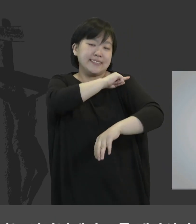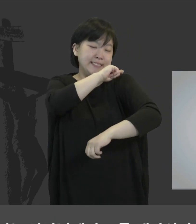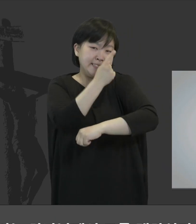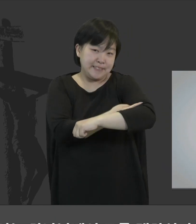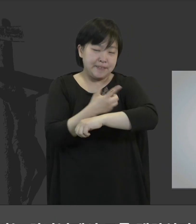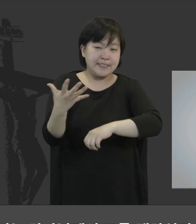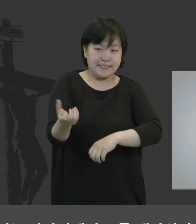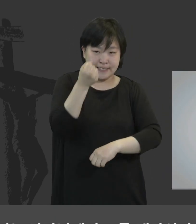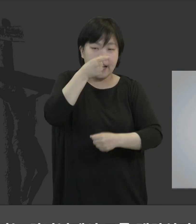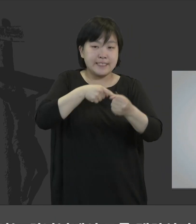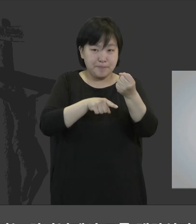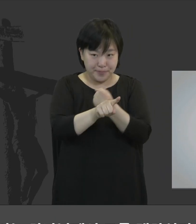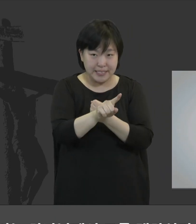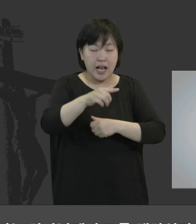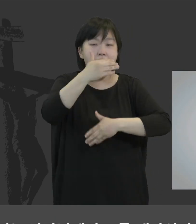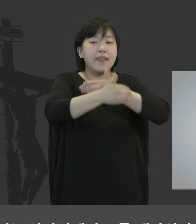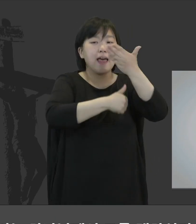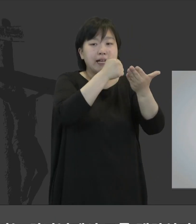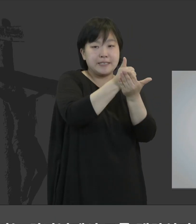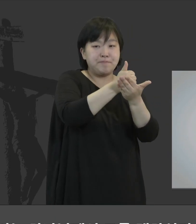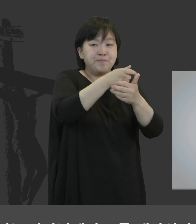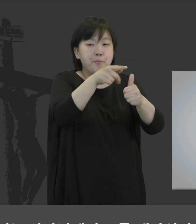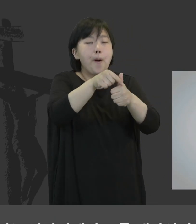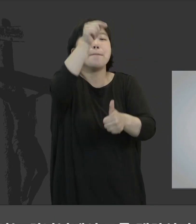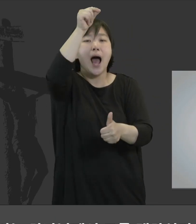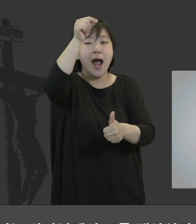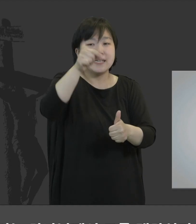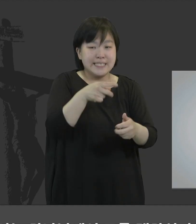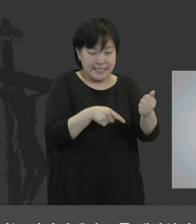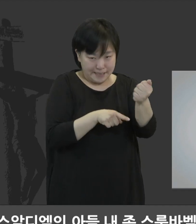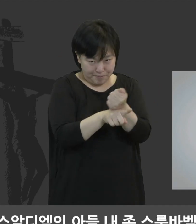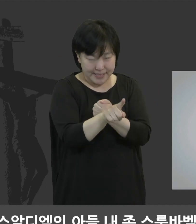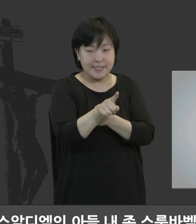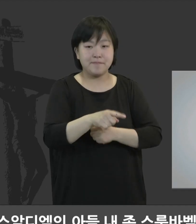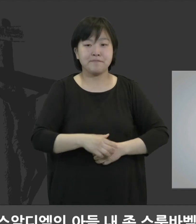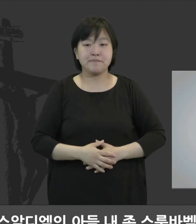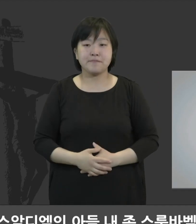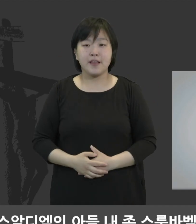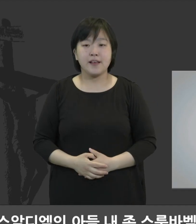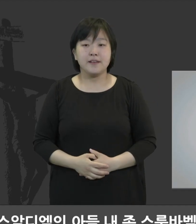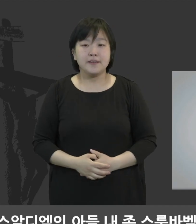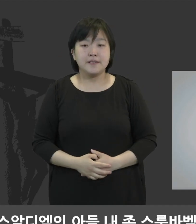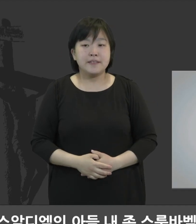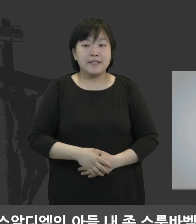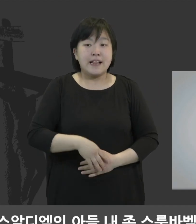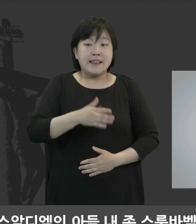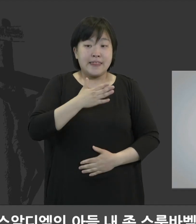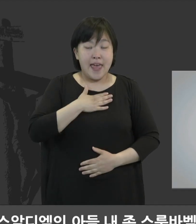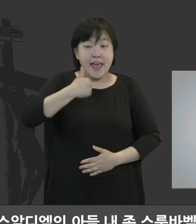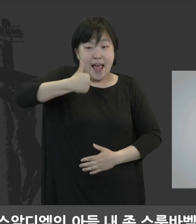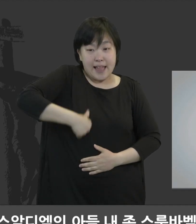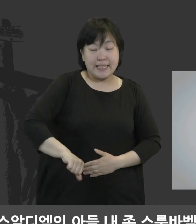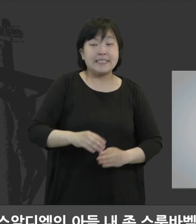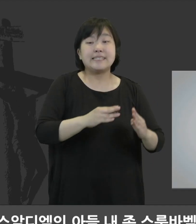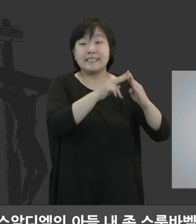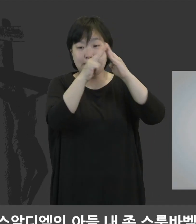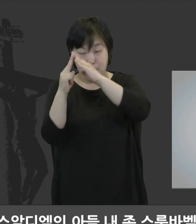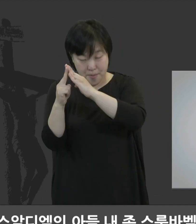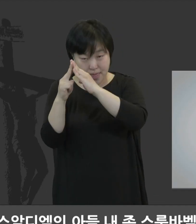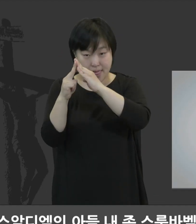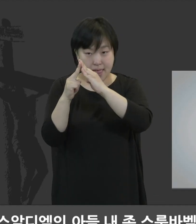이는 하나님께서 그를 택하셨기 때문이라고 말합니다. 스알디엘의 아들 내 종